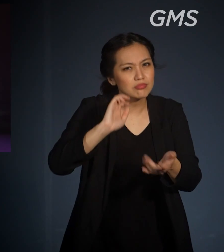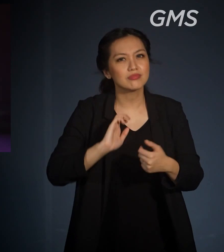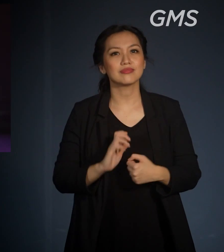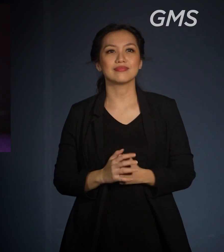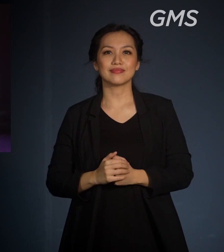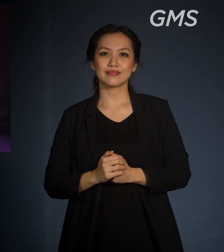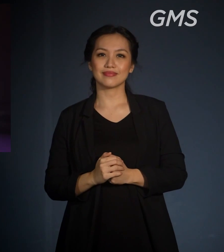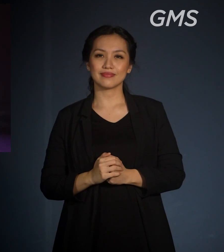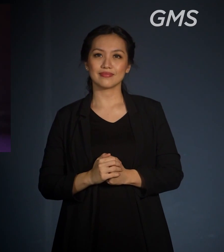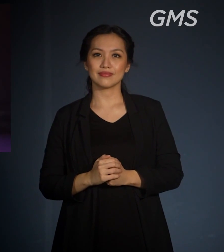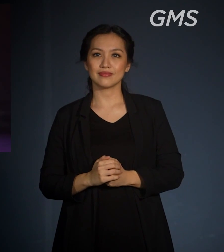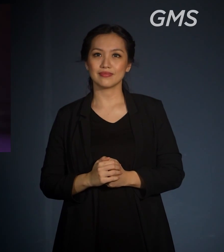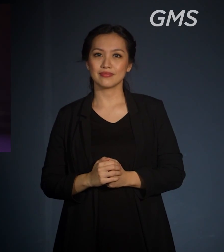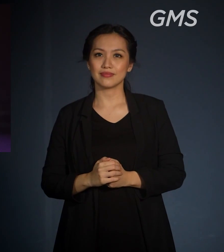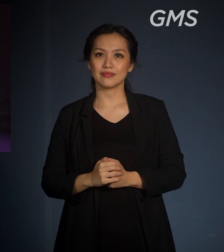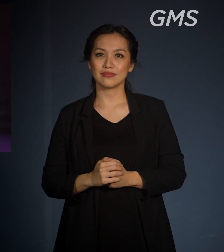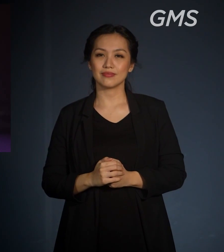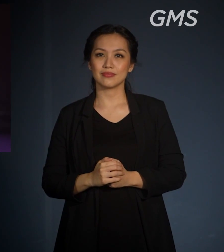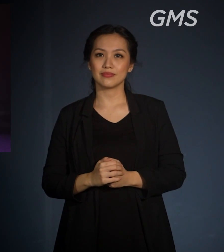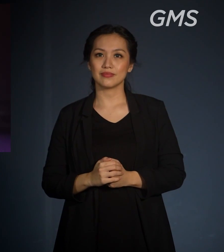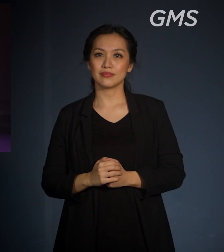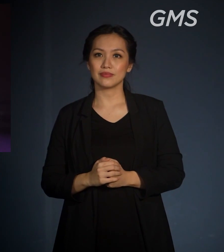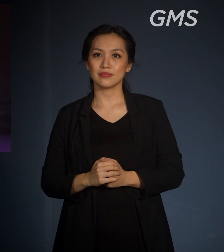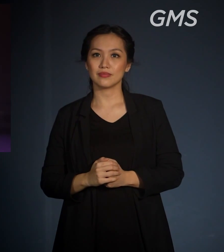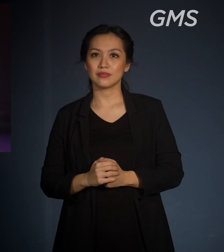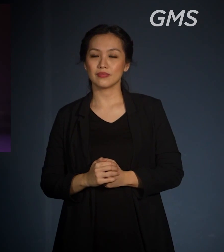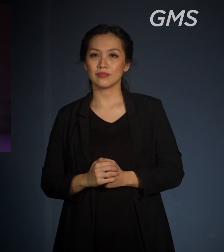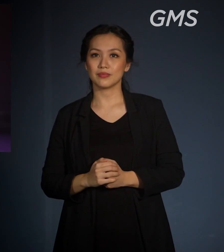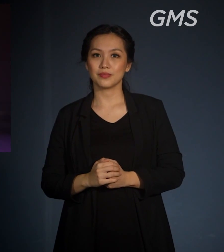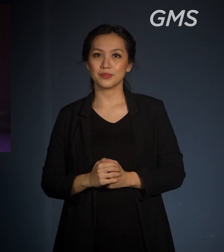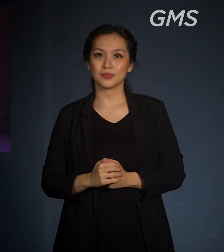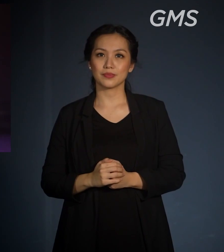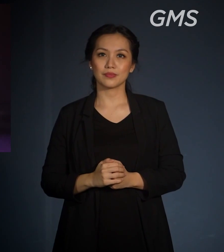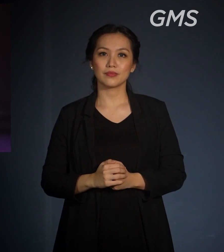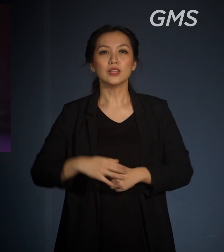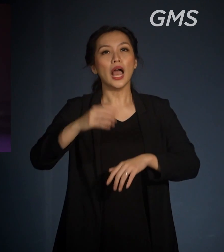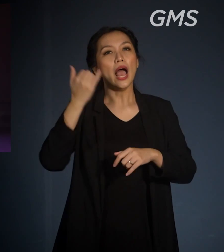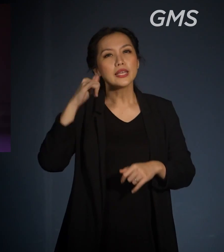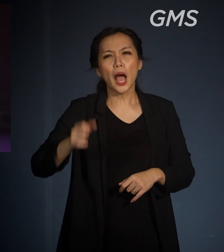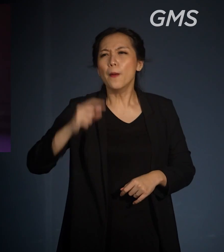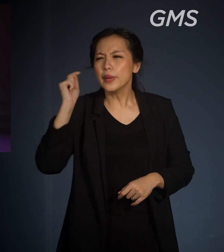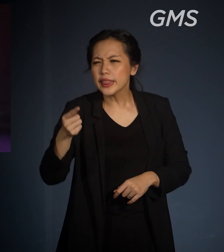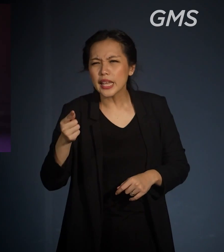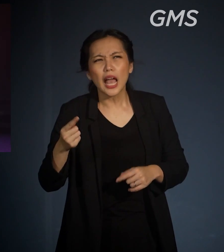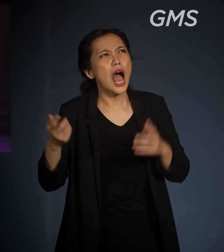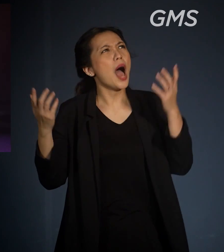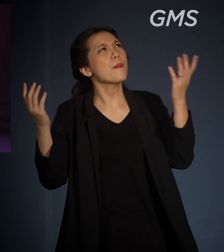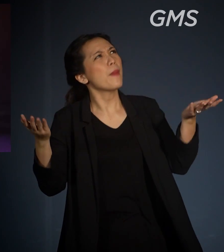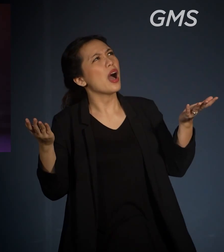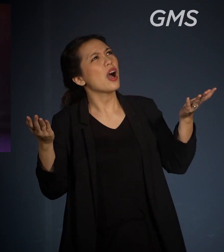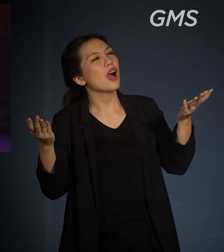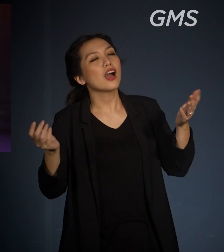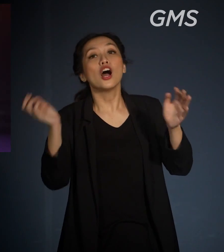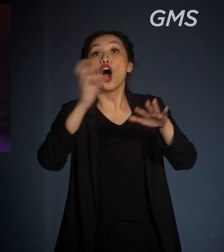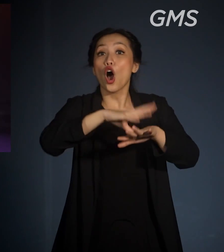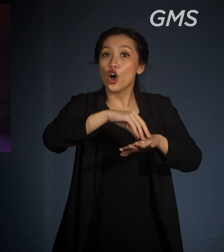Nah, esensi kehidupan itu bukan hanya di tubuh jasmani, tapi dari roh Allah yang menjadikan kita ini makhluk hidup.